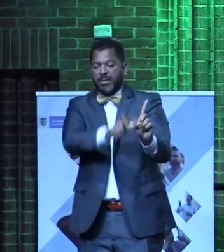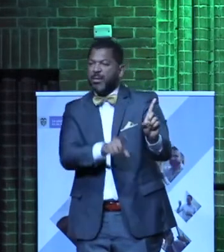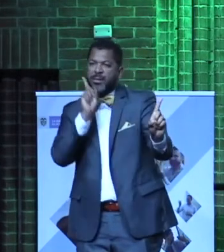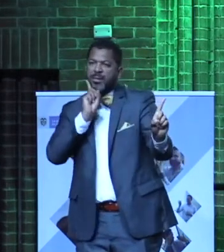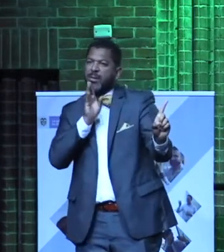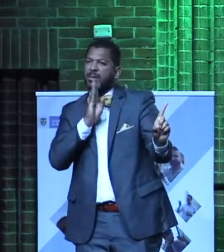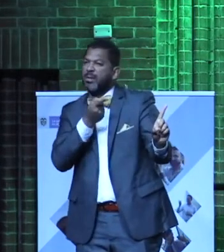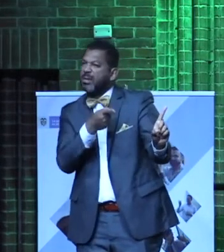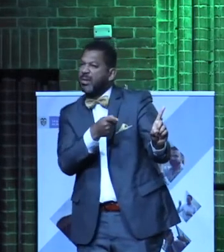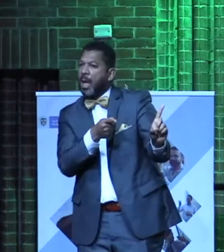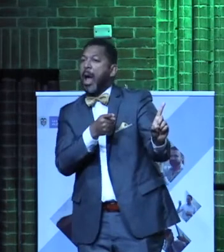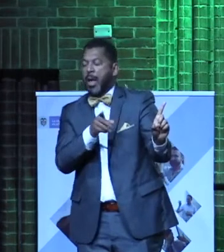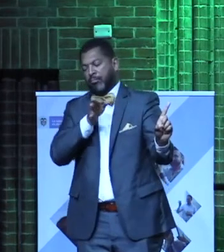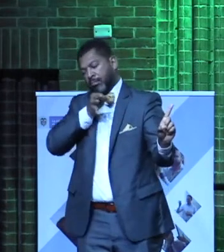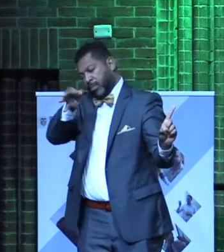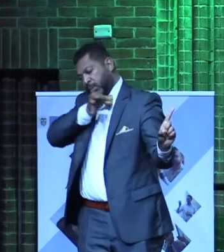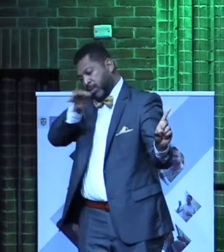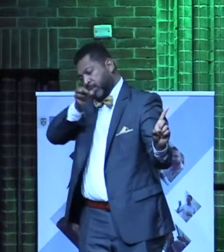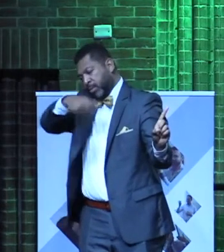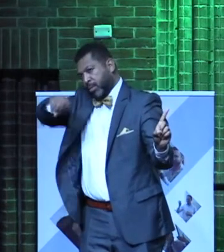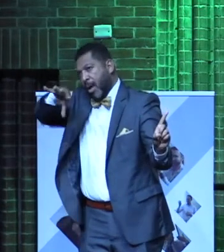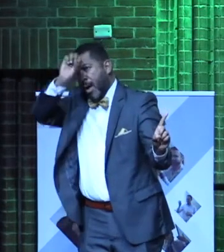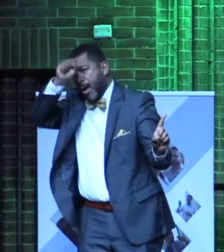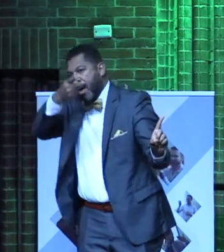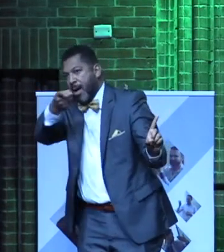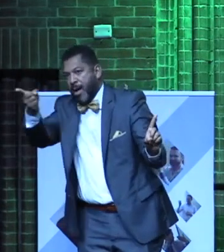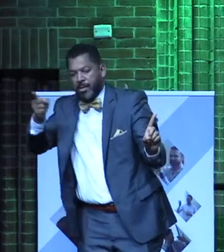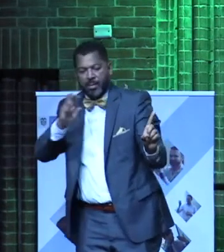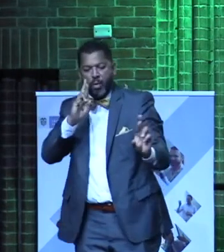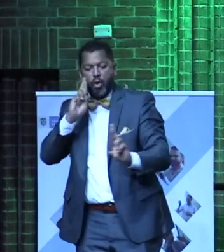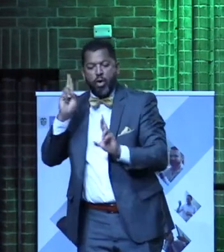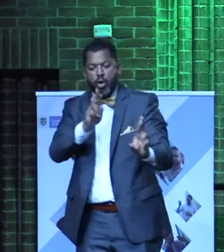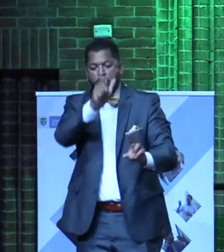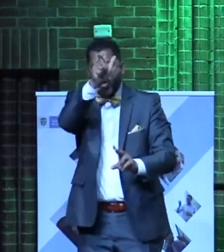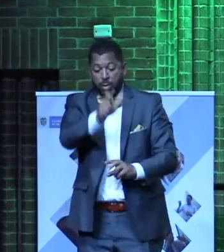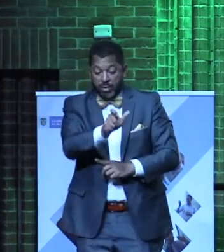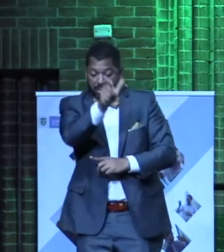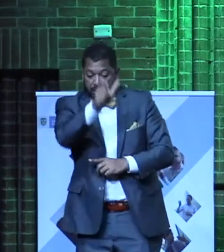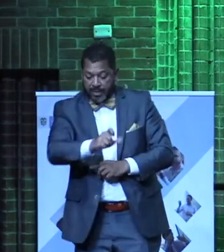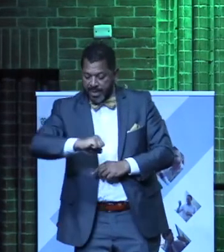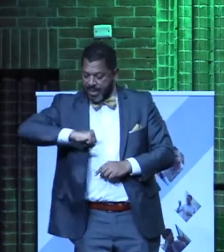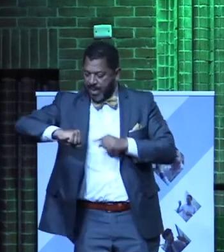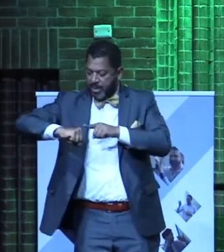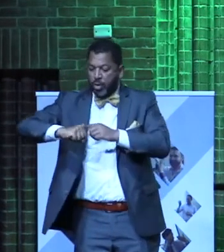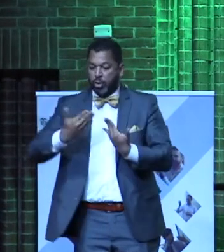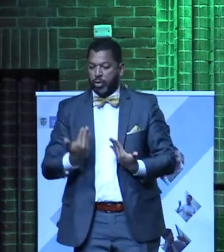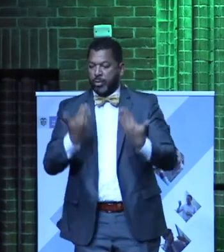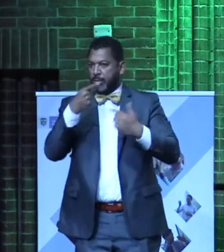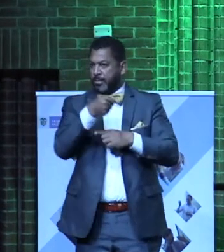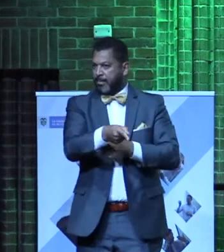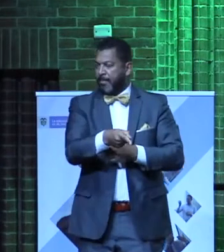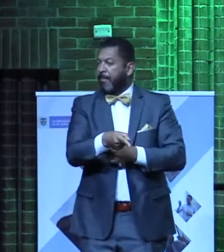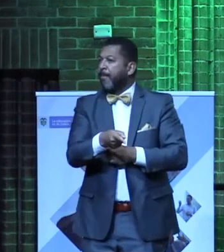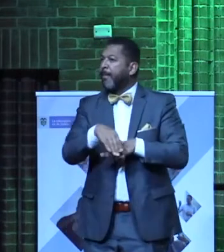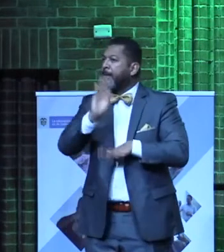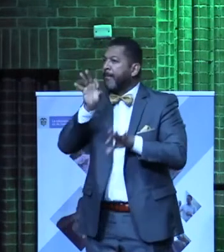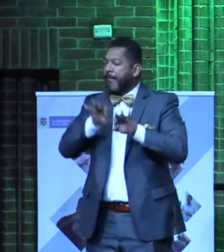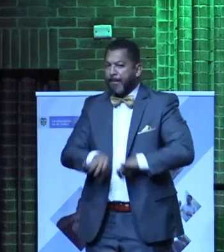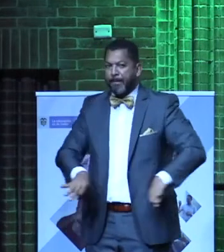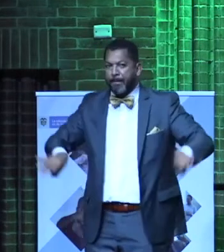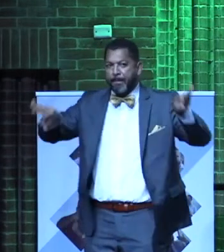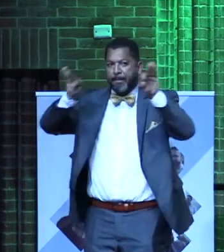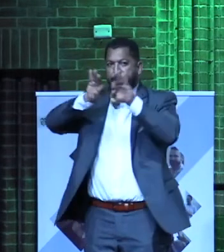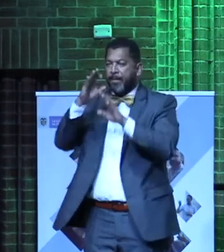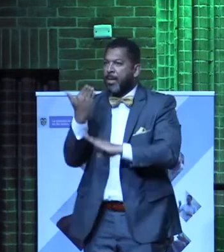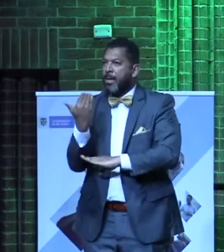sorda, sobre este reconocimiento como persona sujeto de derechos, pero la importancia de fortalecer cada